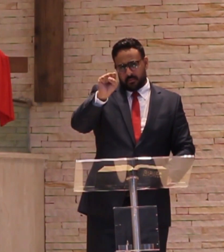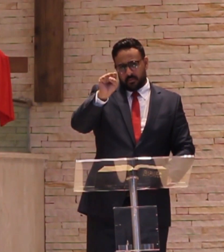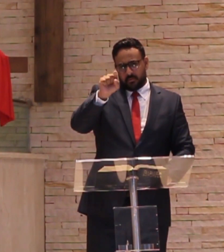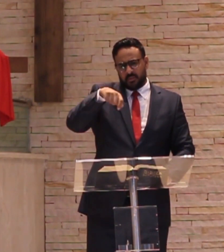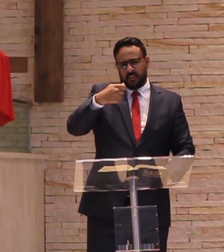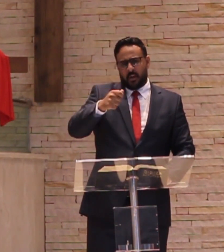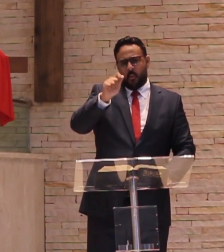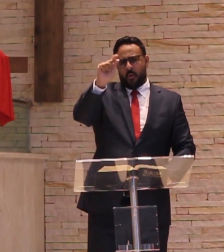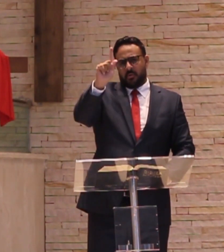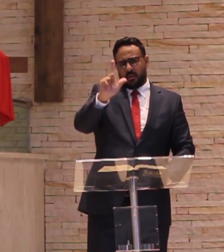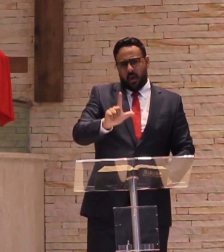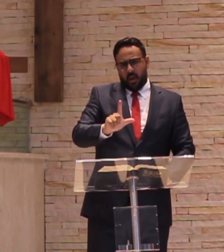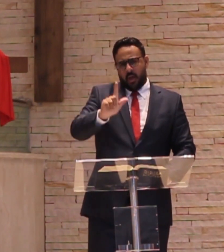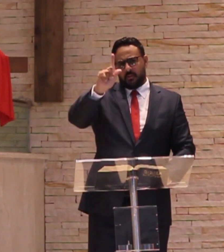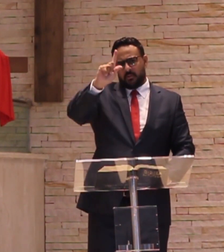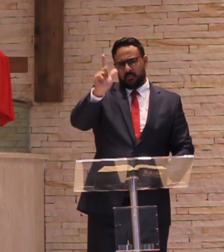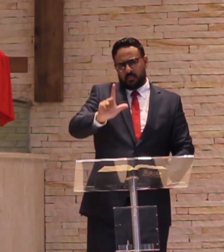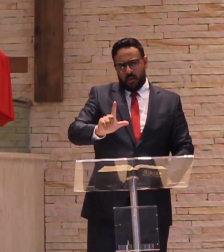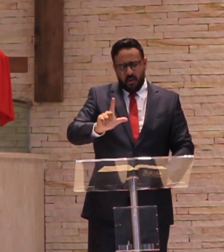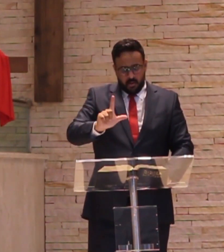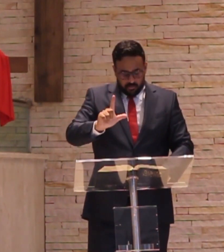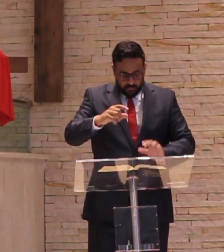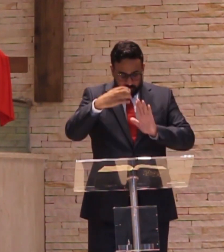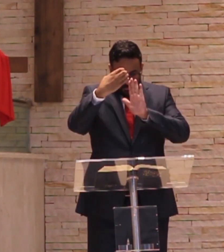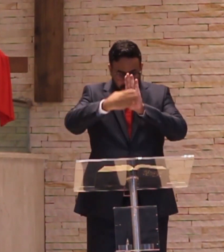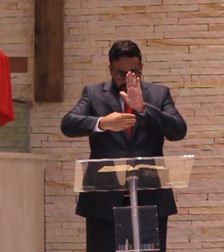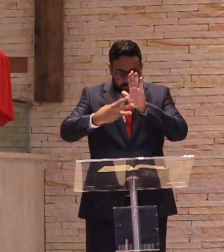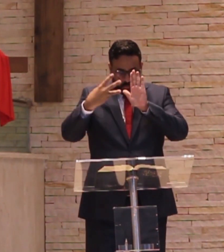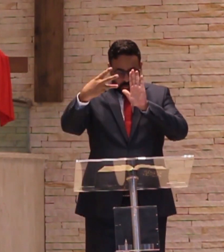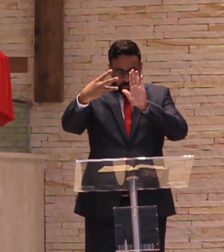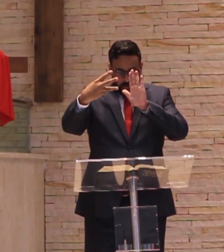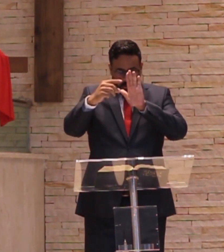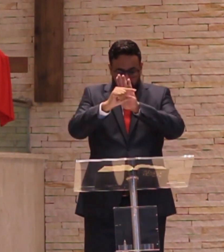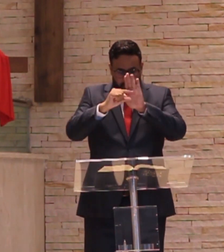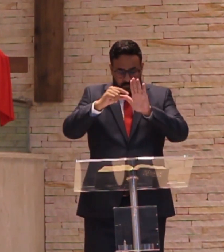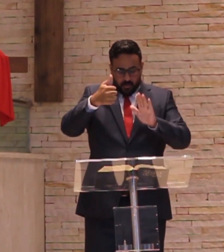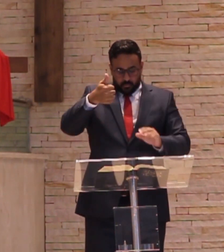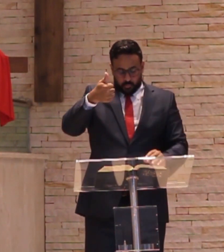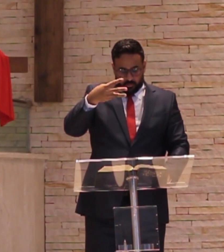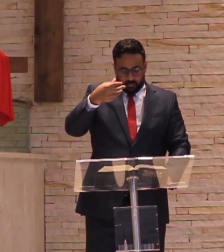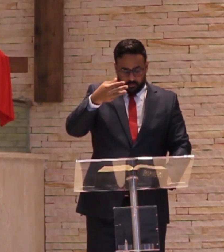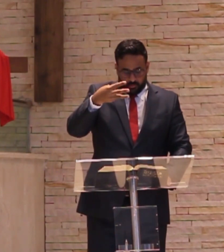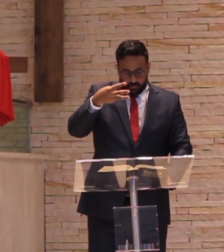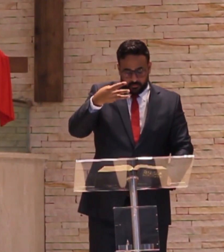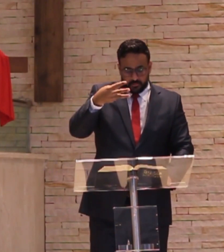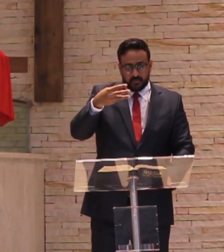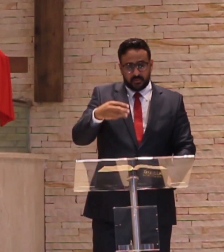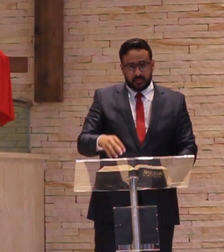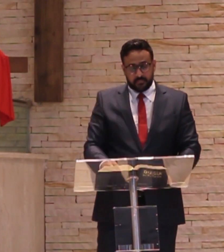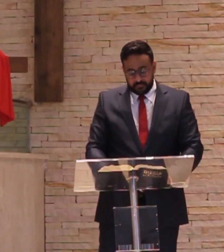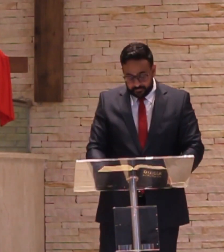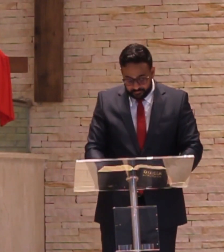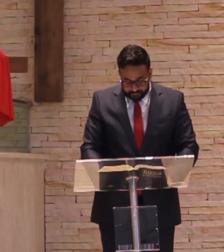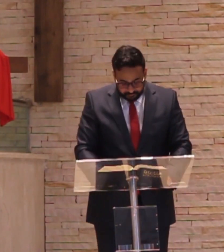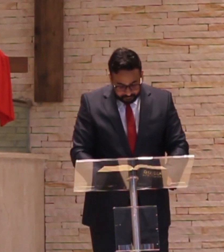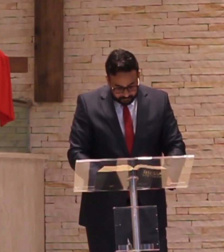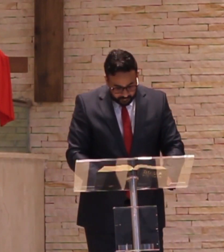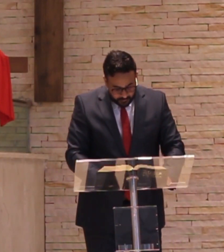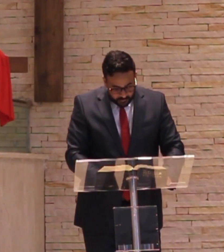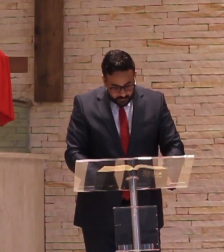Gálatas. O sinal é este. Gálatas capítulo 3, verso 13. Vamos ver o que diz